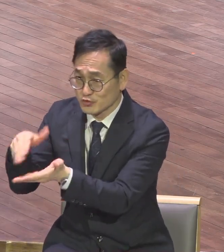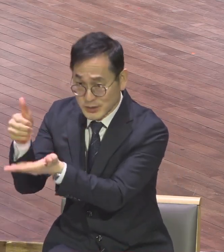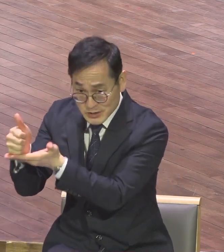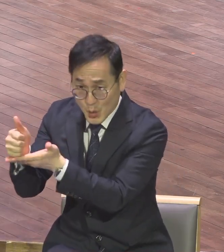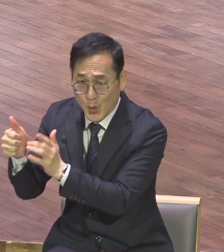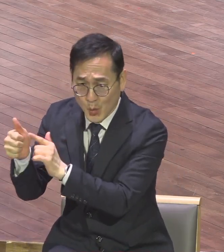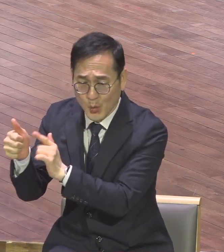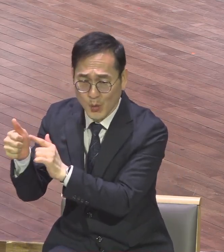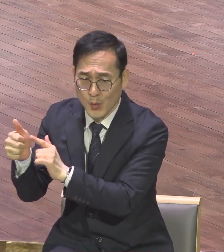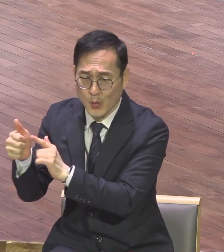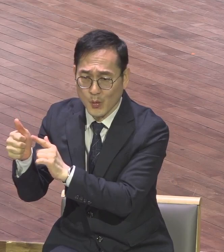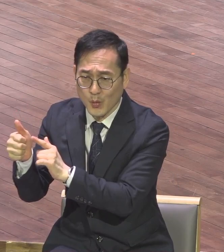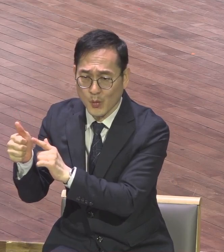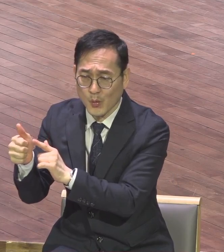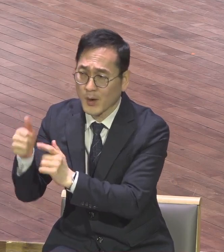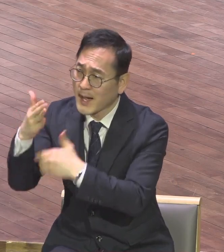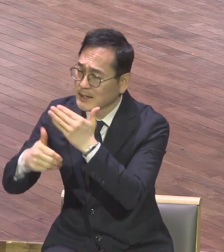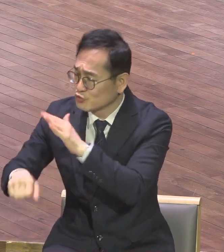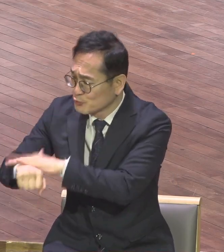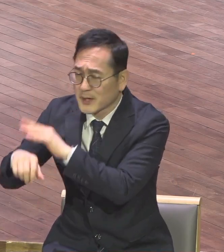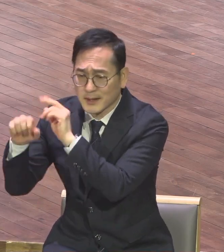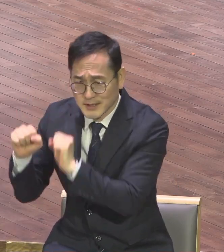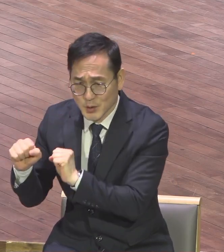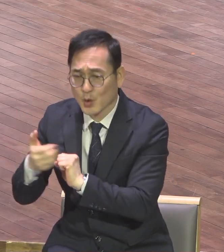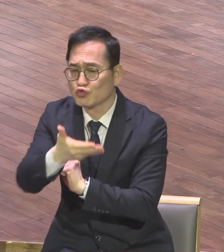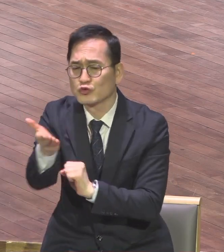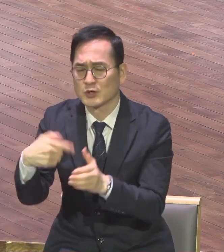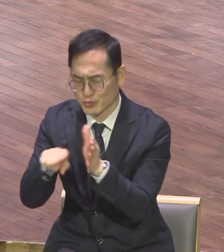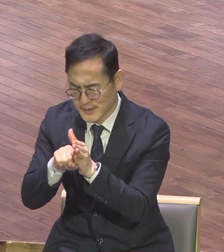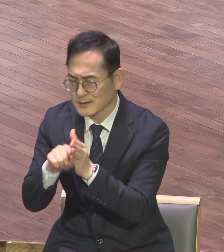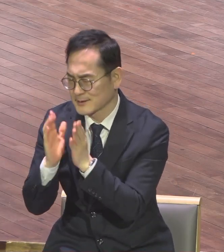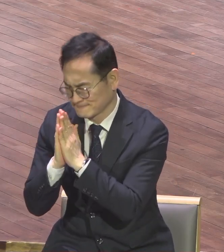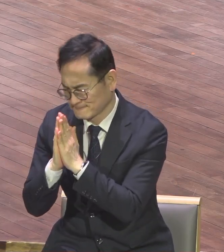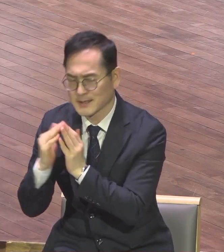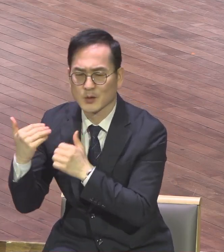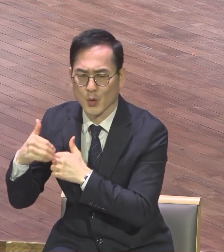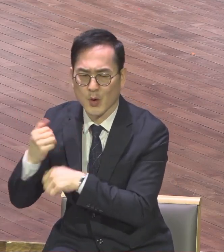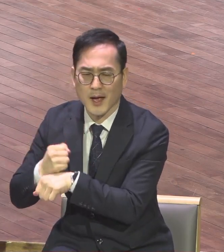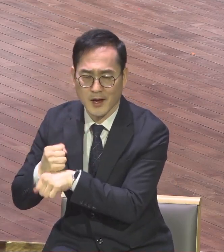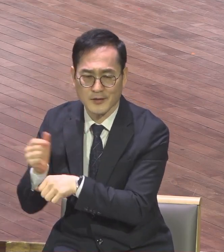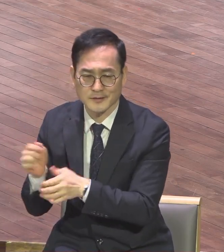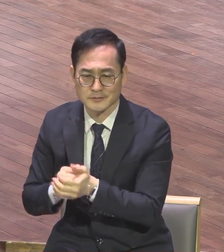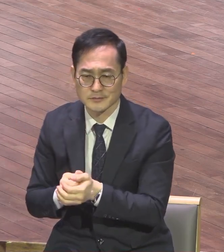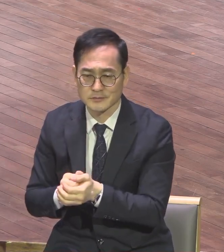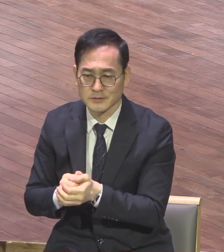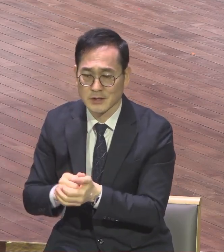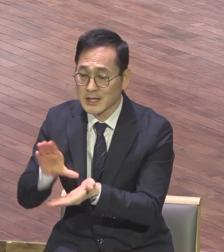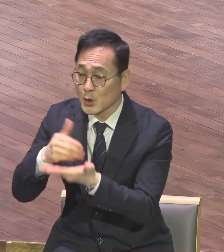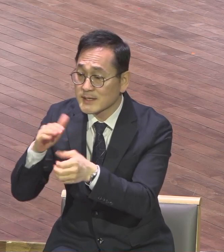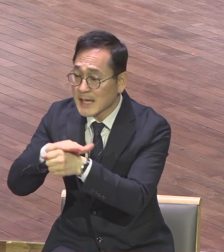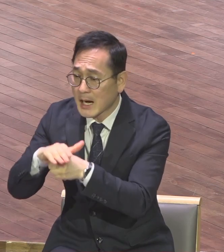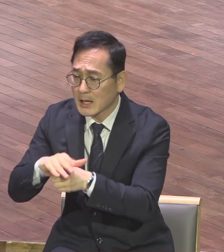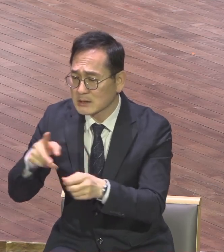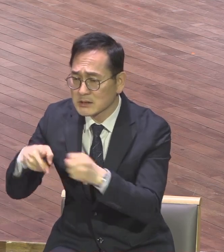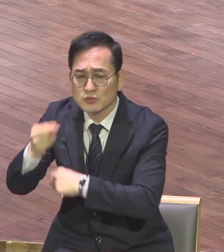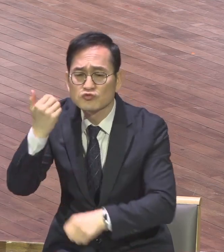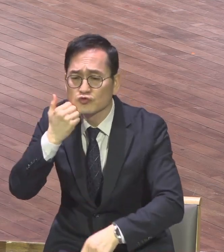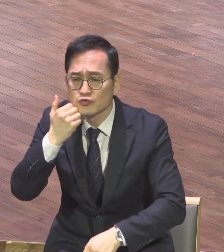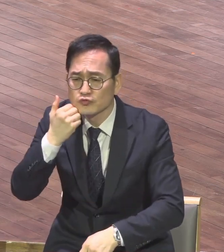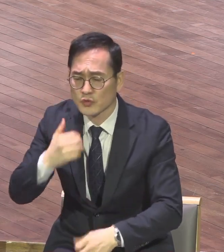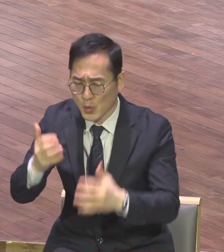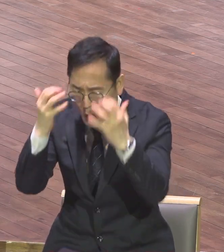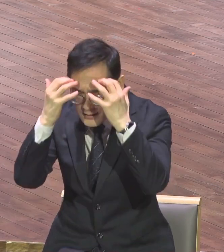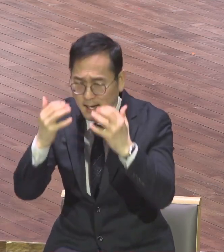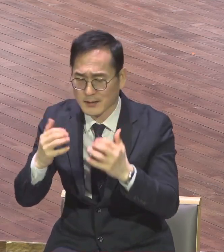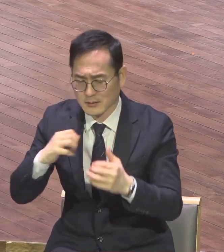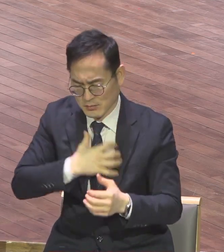예수시니 그는 하나님 우편에 계신 자요 우리를 위하여 간구하시는 자신이라. 누가 우리를 그리스도의 사랑에서 끊으리요. 환난이나